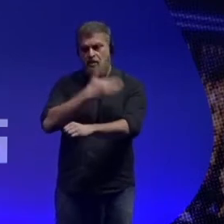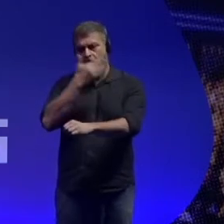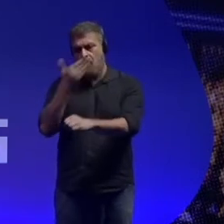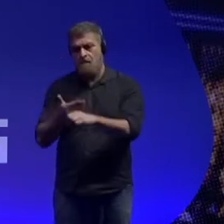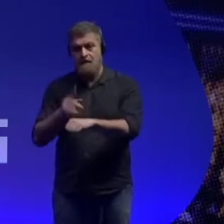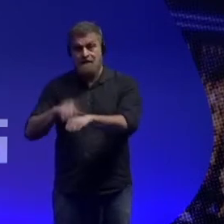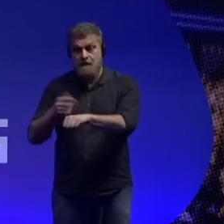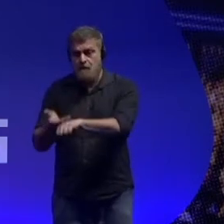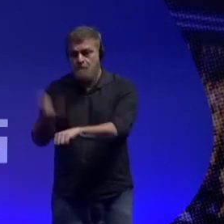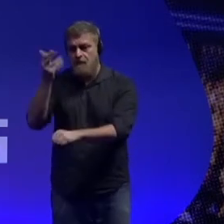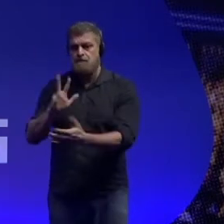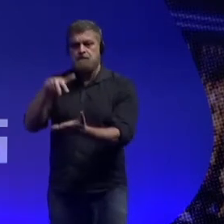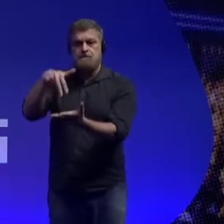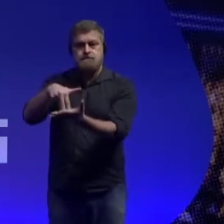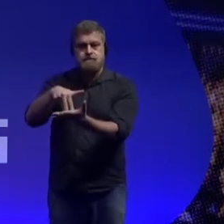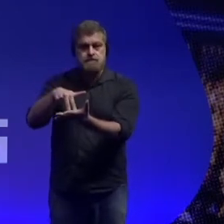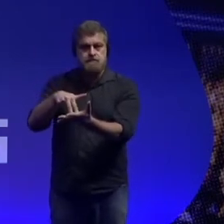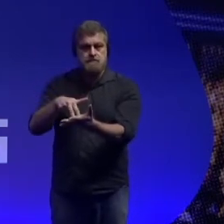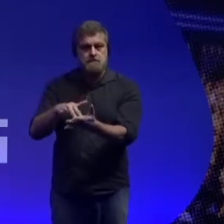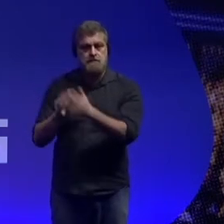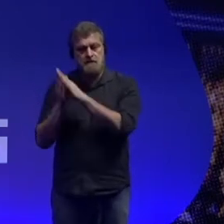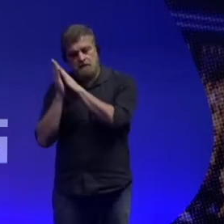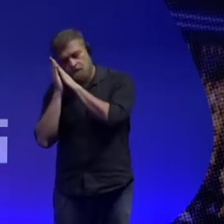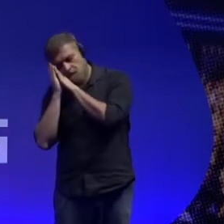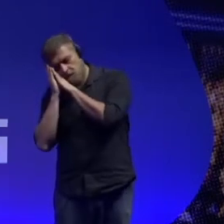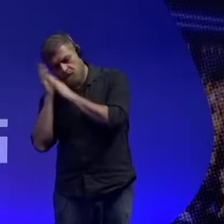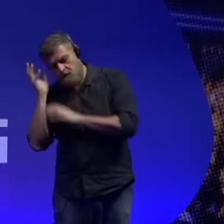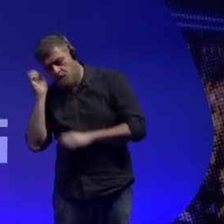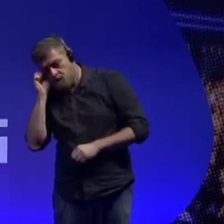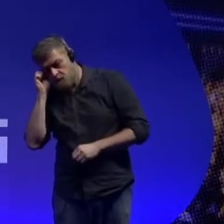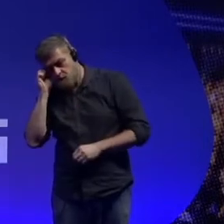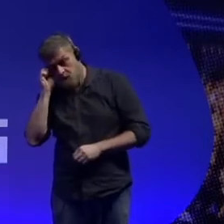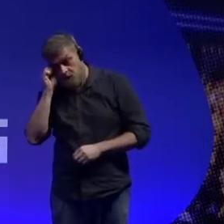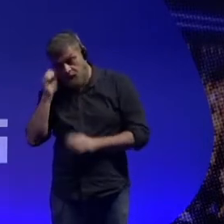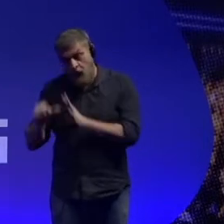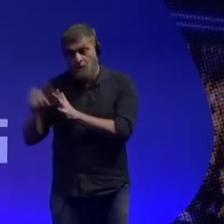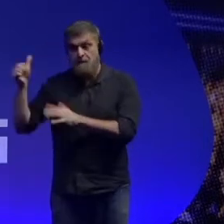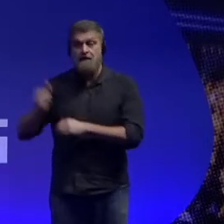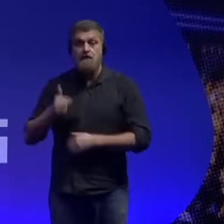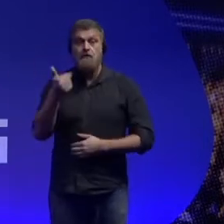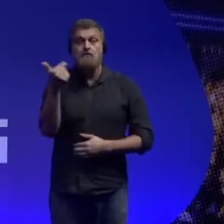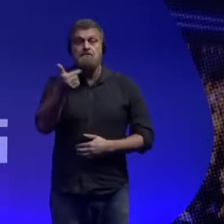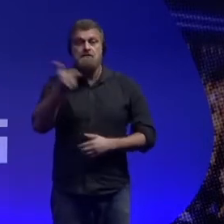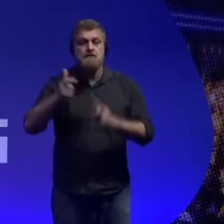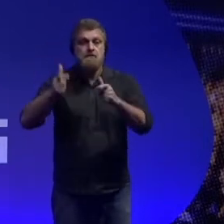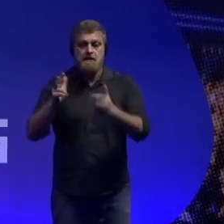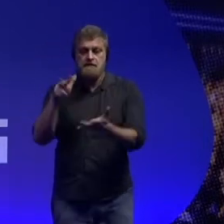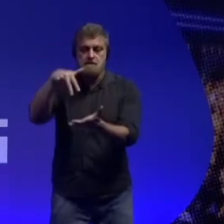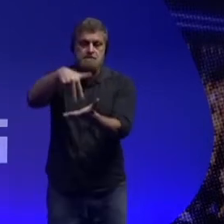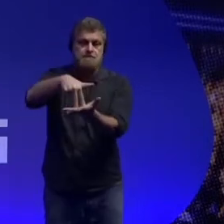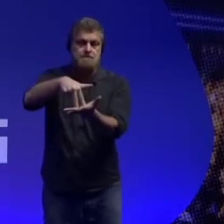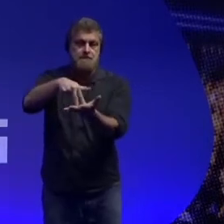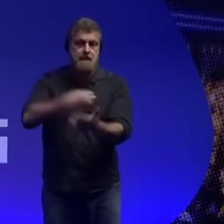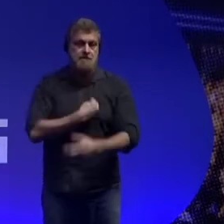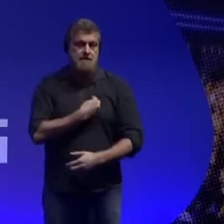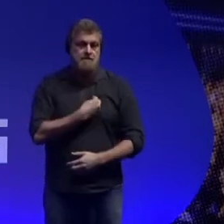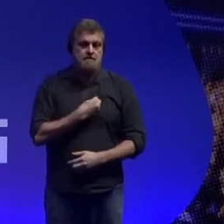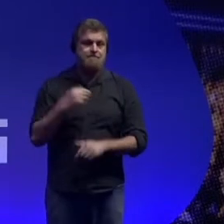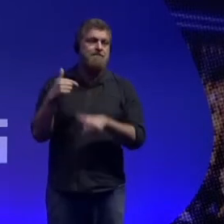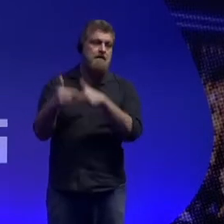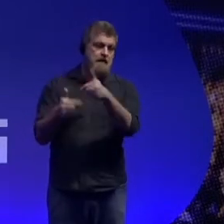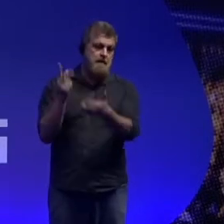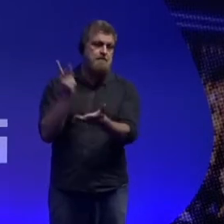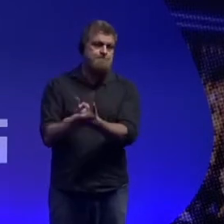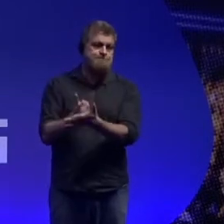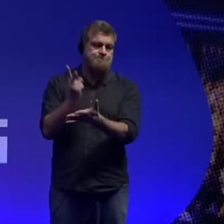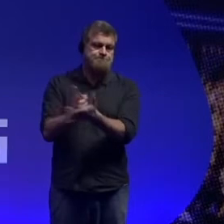Pensem um pouquinho sobre isso. Só perde para o sono. Mais nada. O lugar que a gente passa mais tempo da nossa vida. A maneira como a gente vai estar